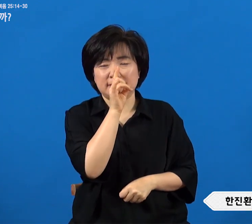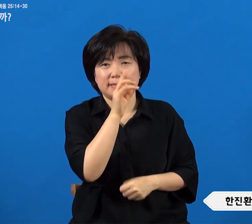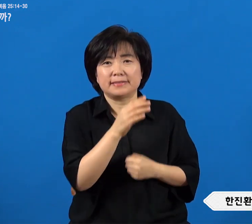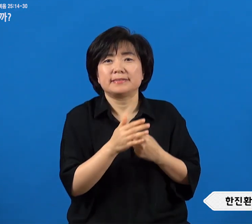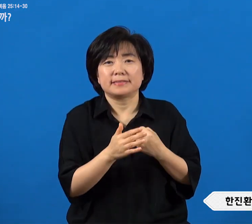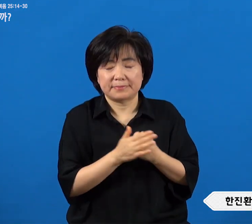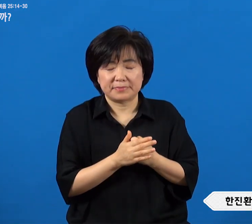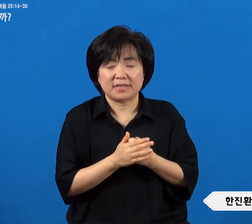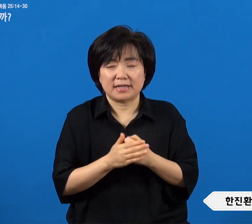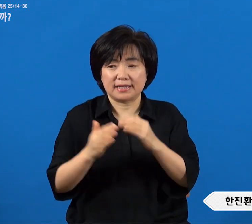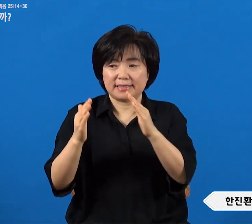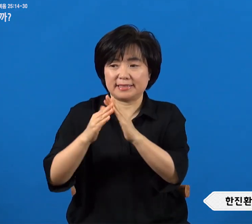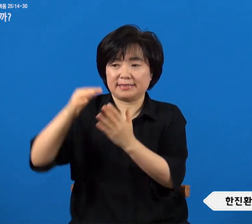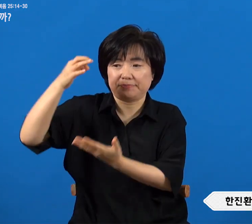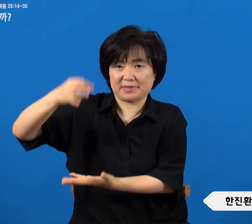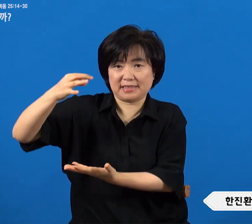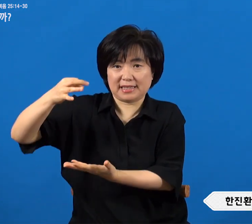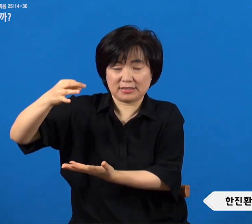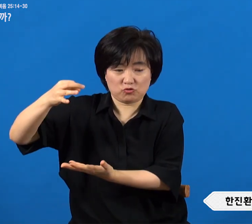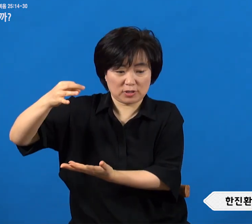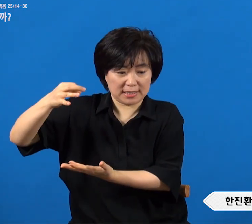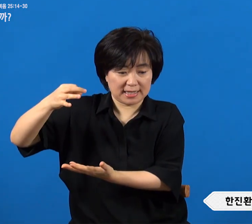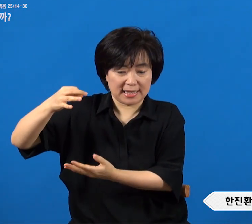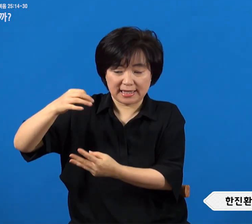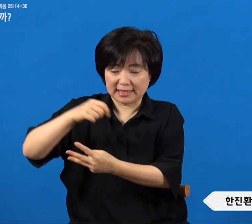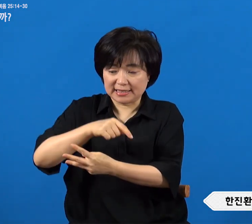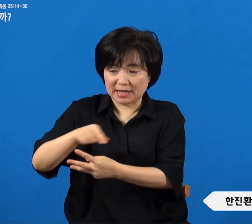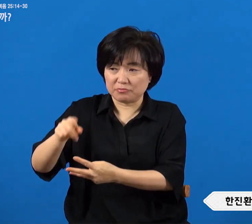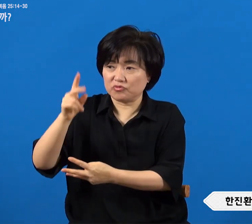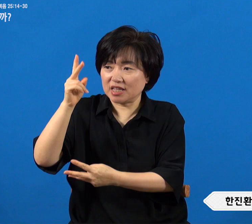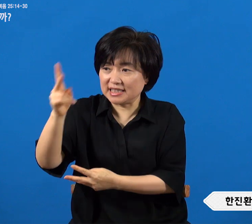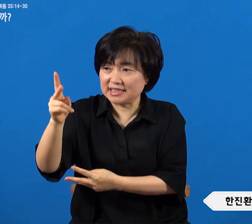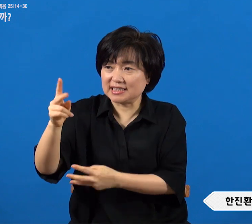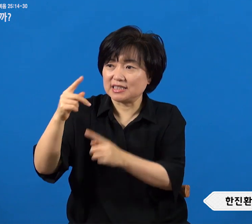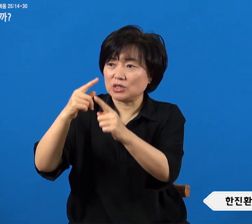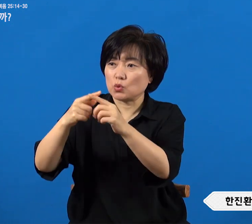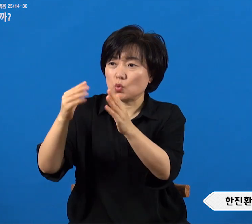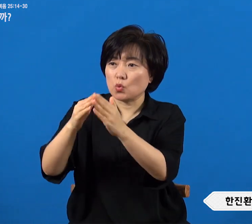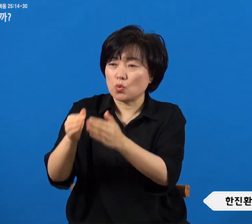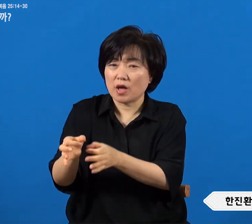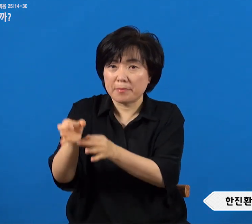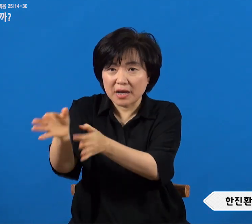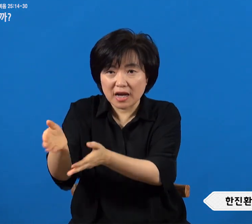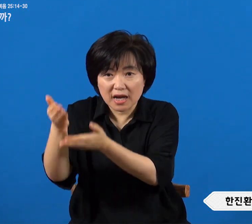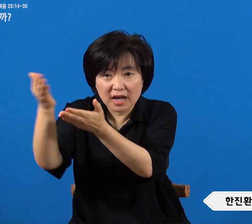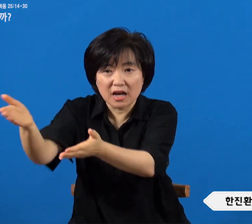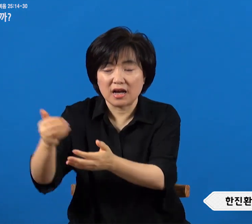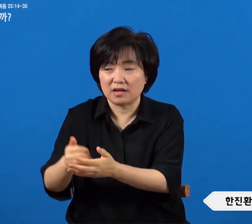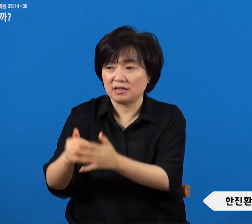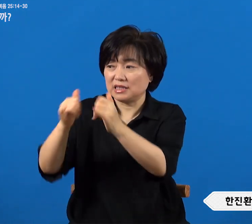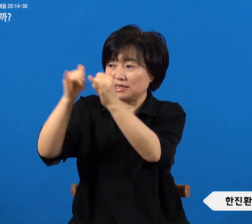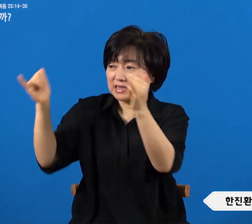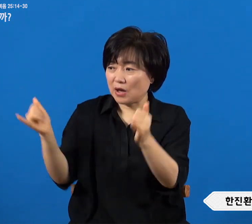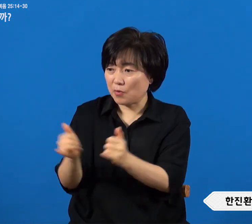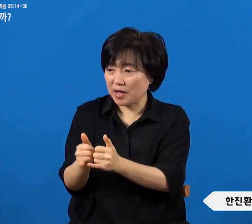그래서 유산의 3분의 2는 교회에 바치든지 사회에 이렇게 환원을